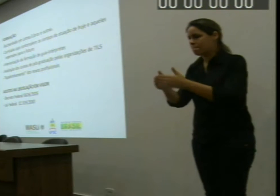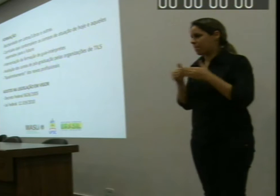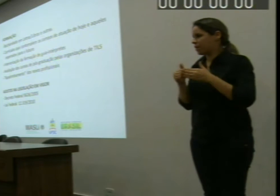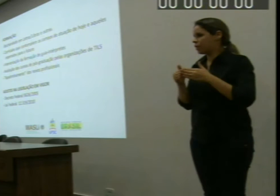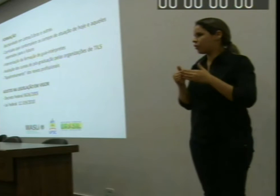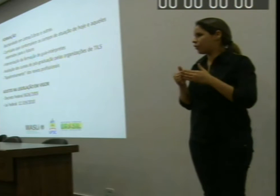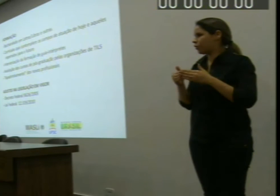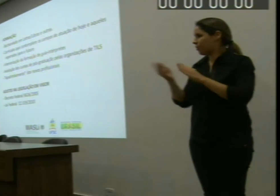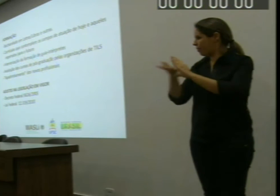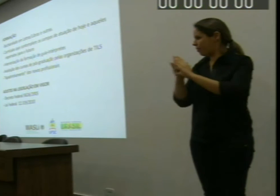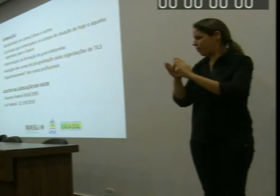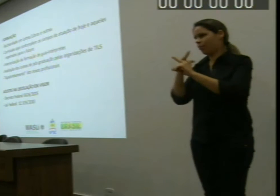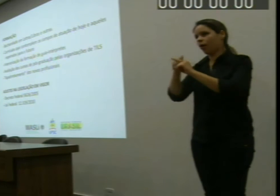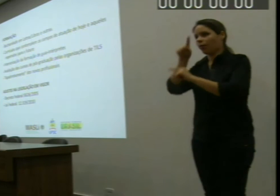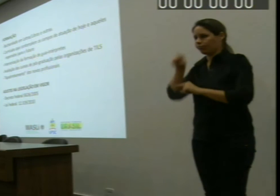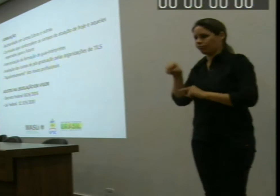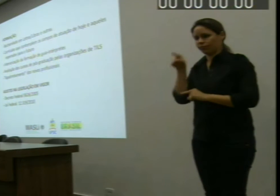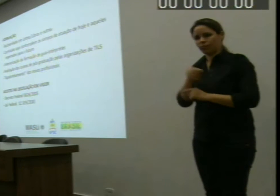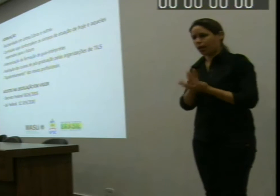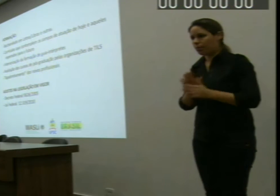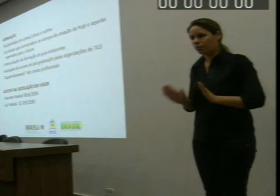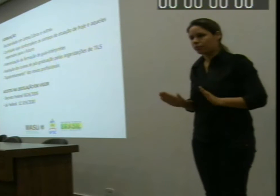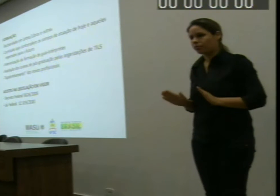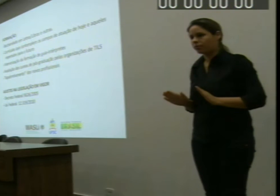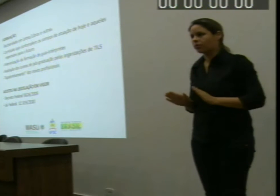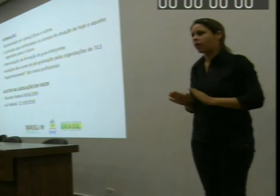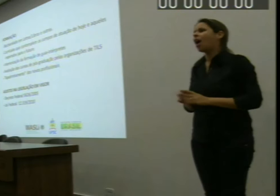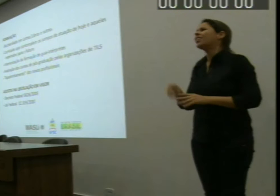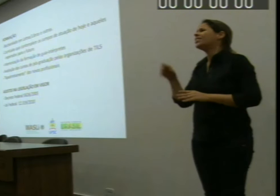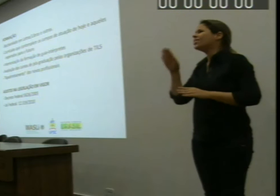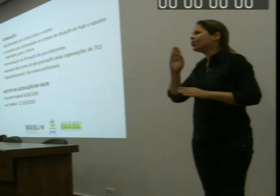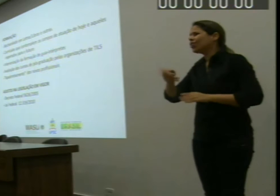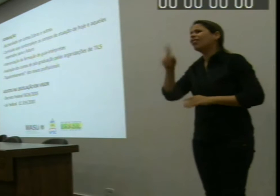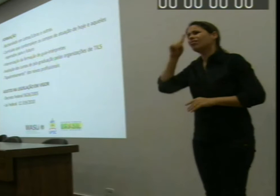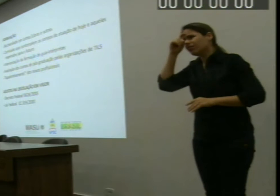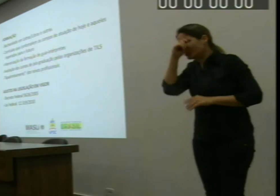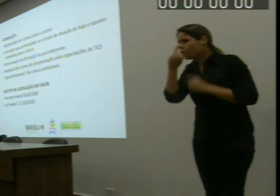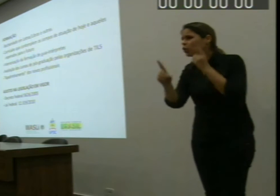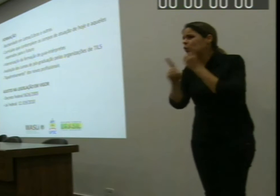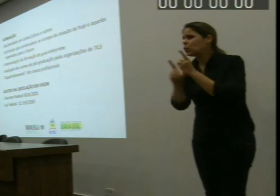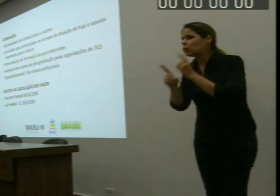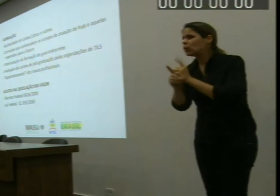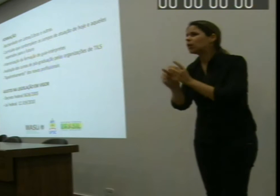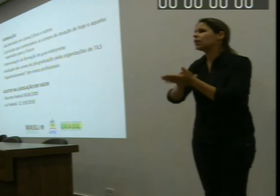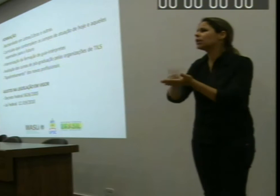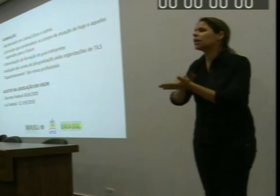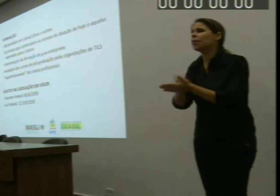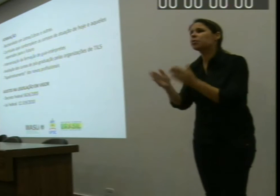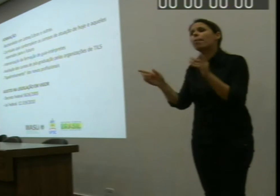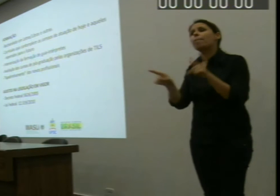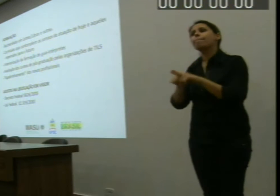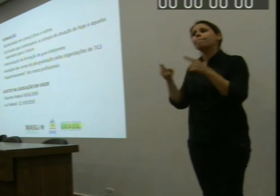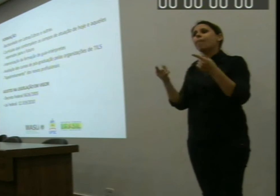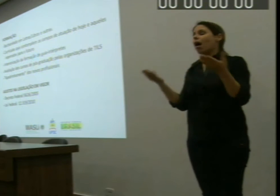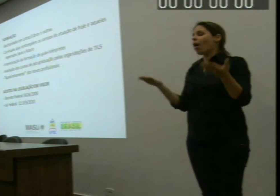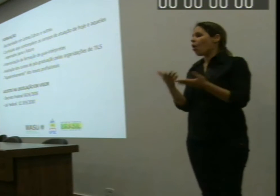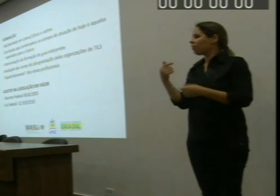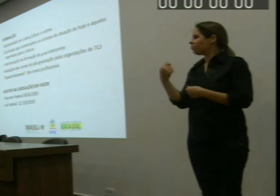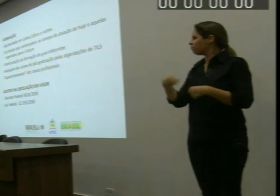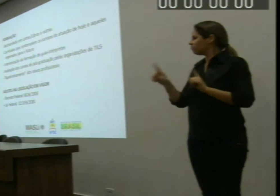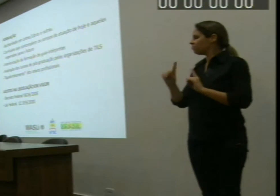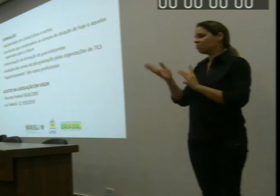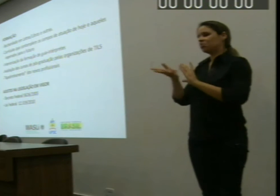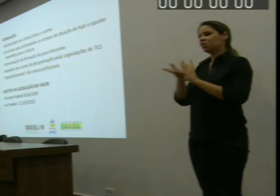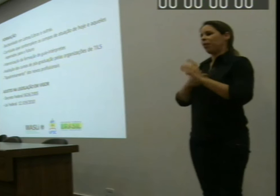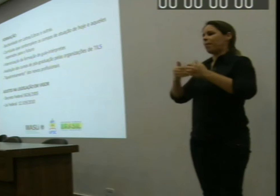mais aí já era difícil você ter bons intérpretes exigindo prolibras agora nem PR libras precisa mais Agora